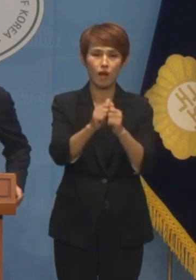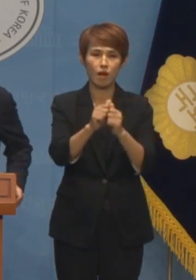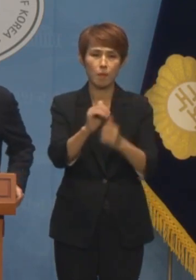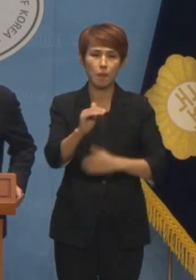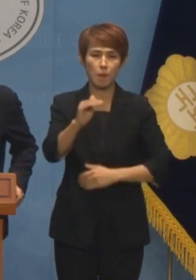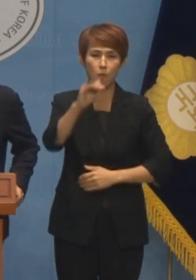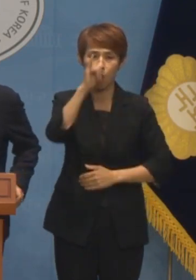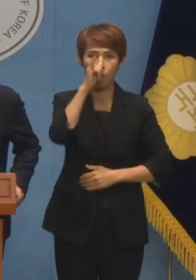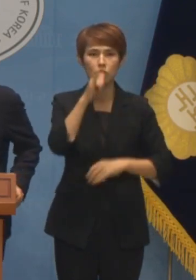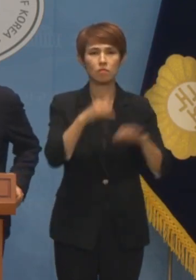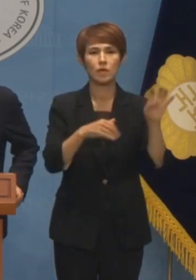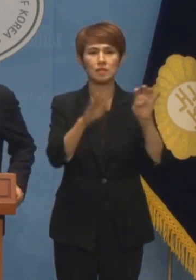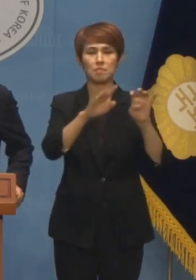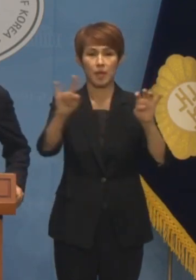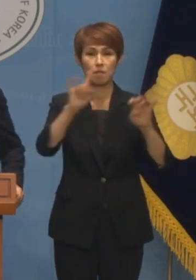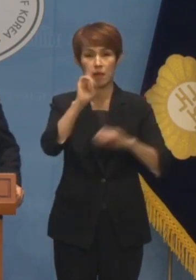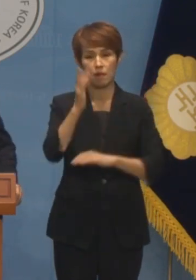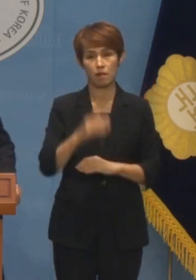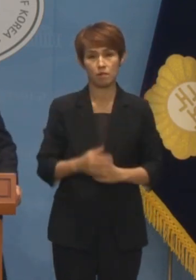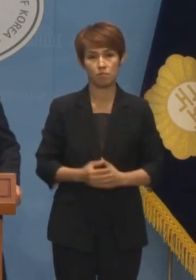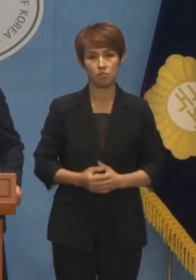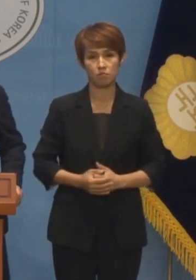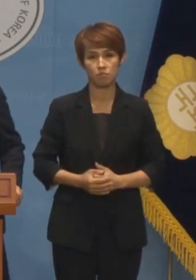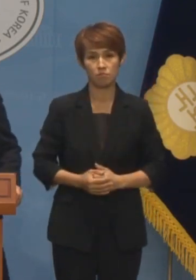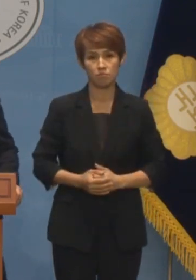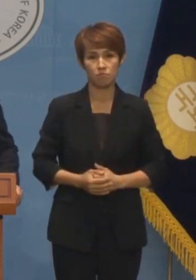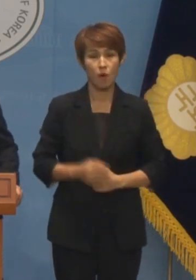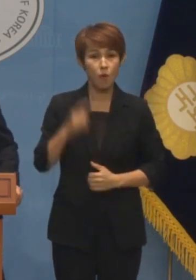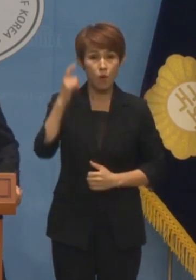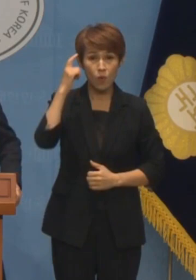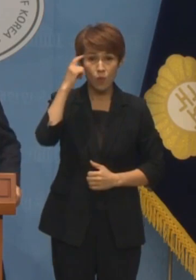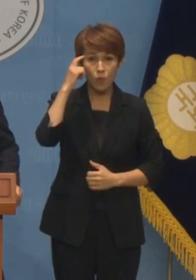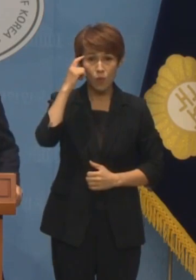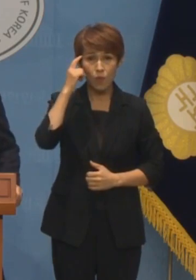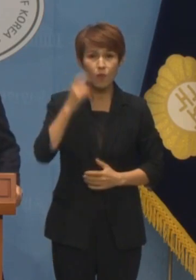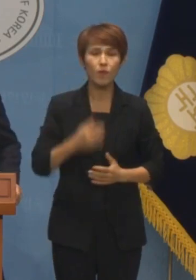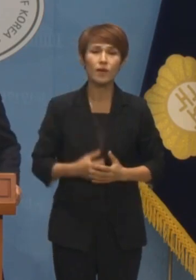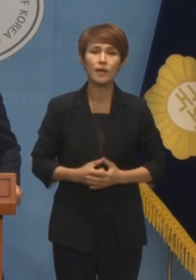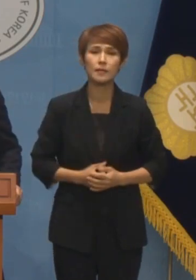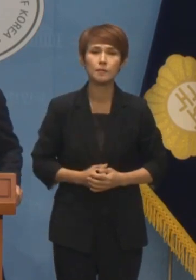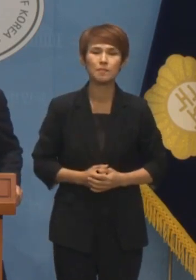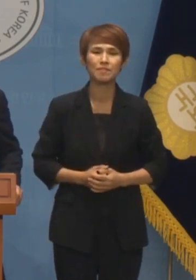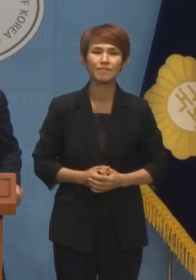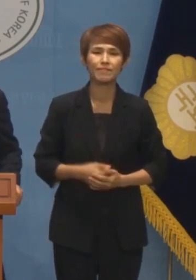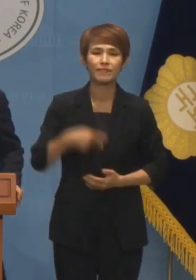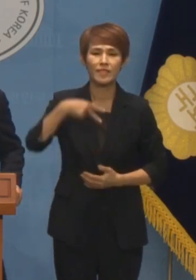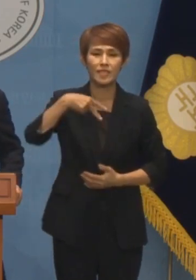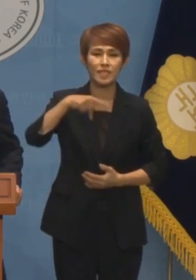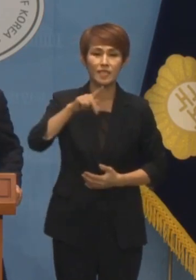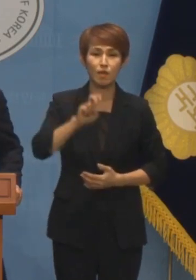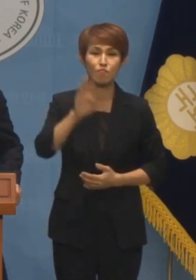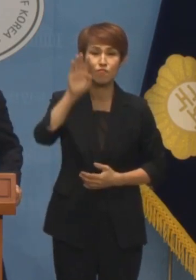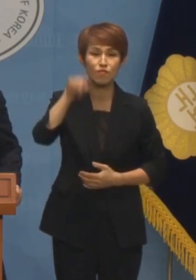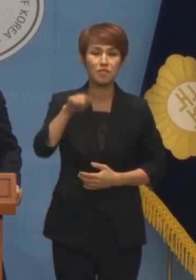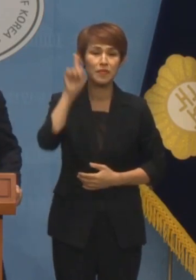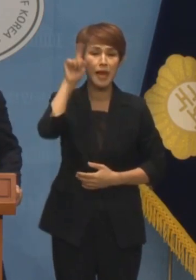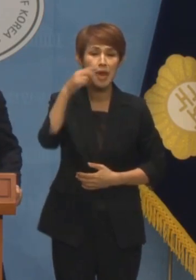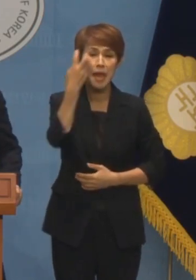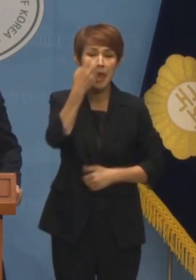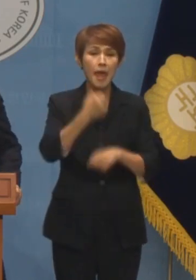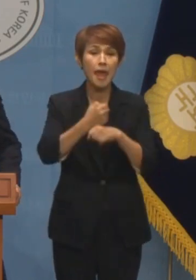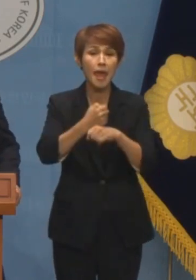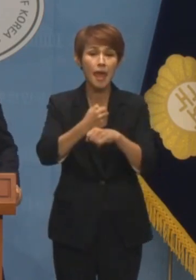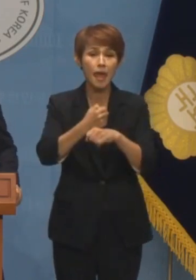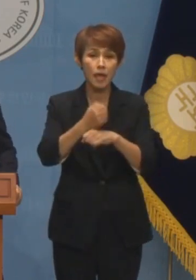지적을 하고 있습니다. 그런데 침소봉대입니다. 왜 그러냐? 3부 내일 체크하고 이것도 이미 5월 14일